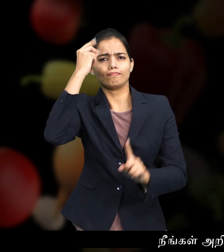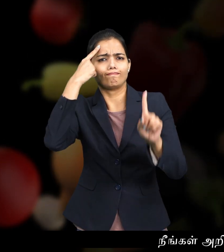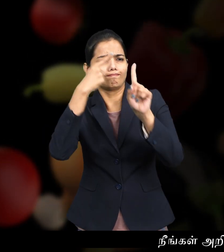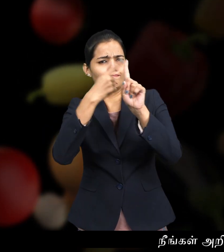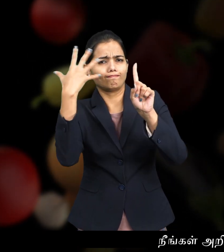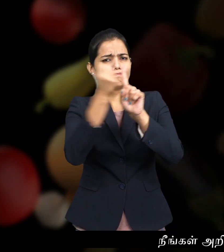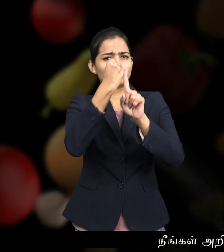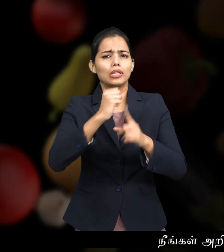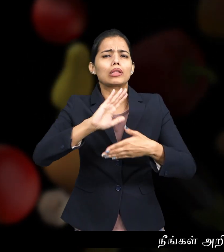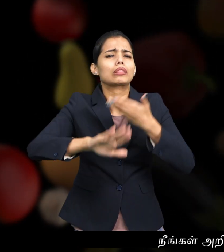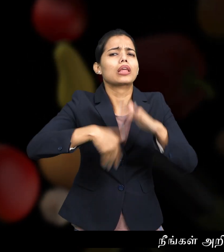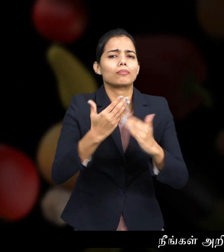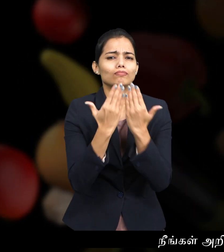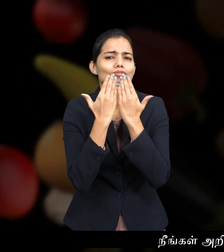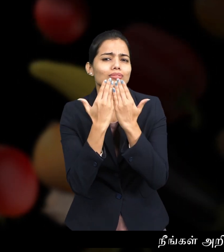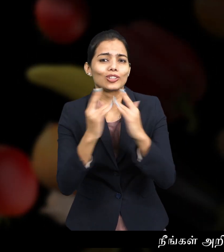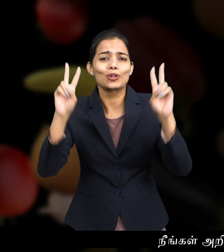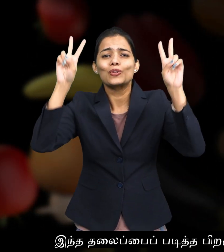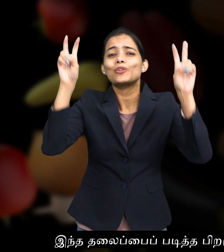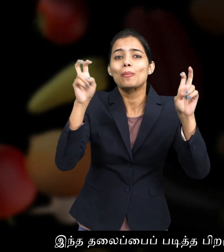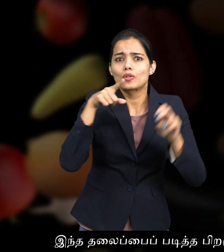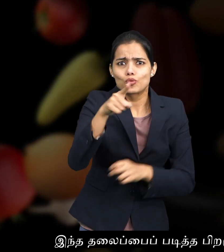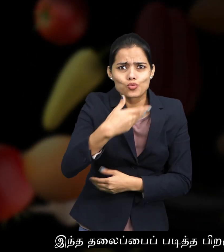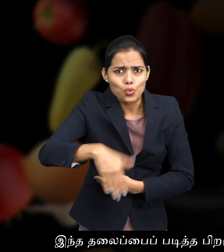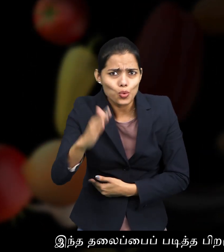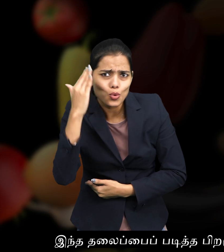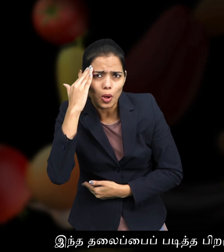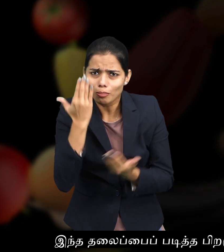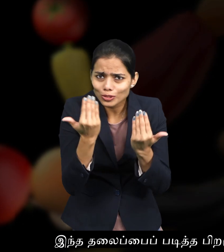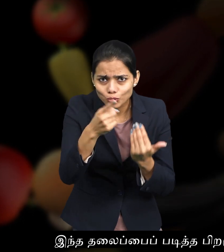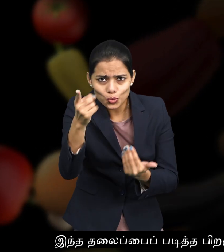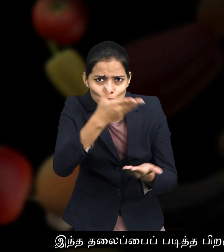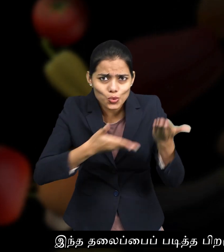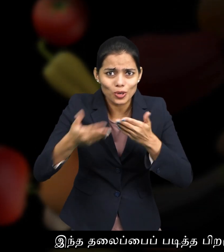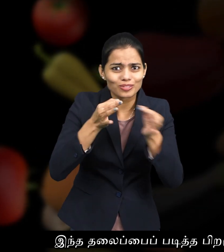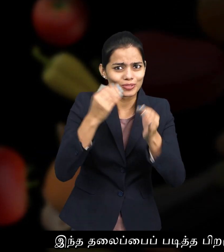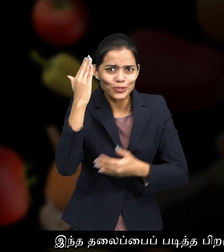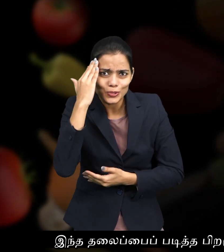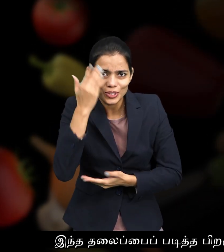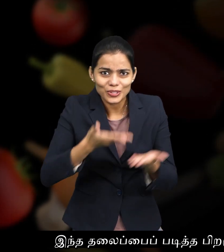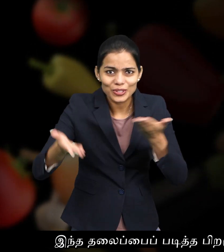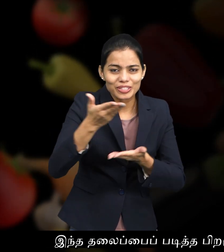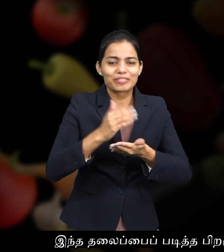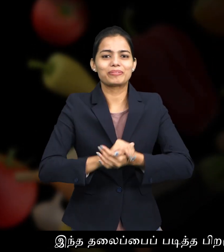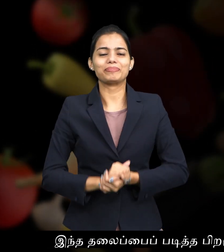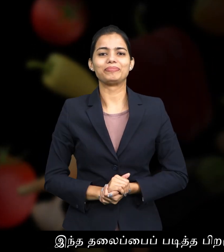நீங்கள் அறிந்து கொள்வீர்கள். இந்த தலைப்பை படித்த பிறகு நீங்கள் தெரிந்து கொள்ள